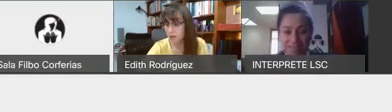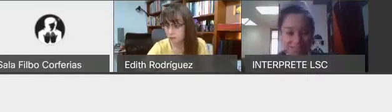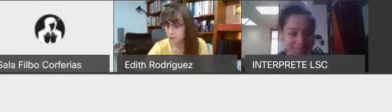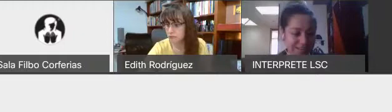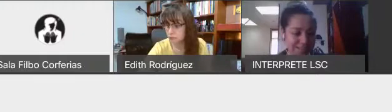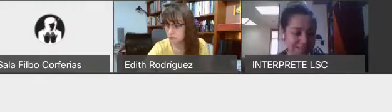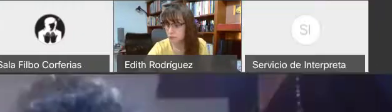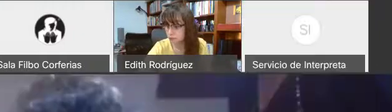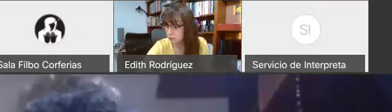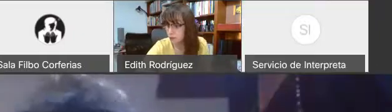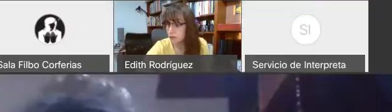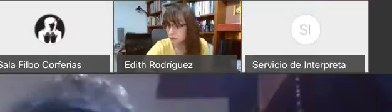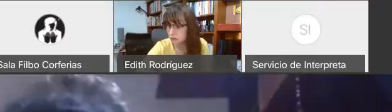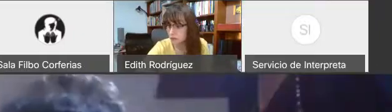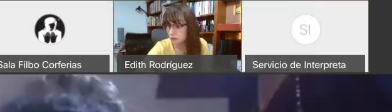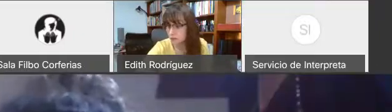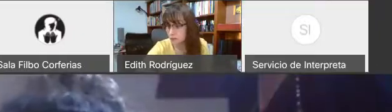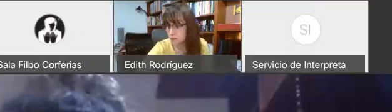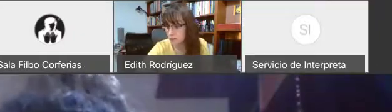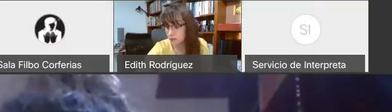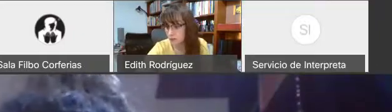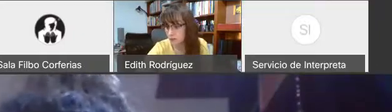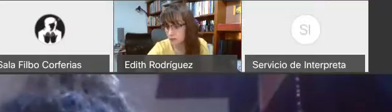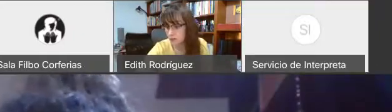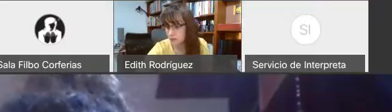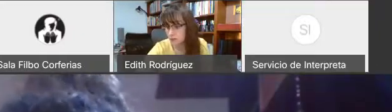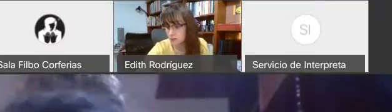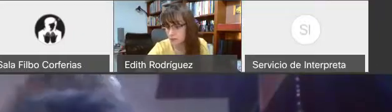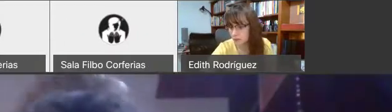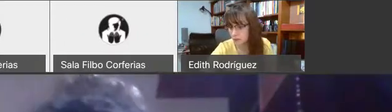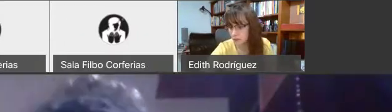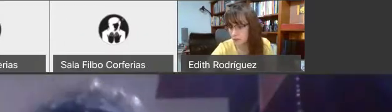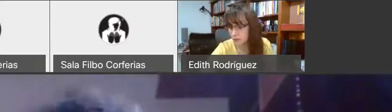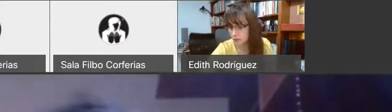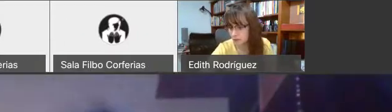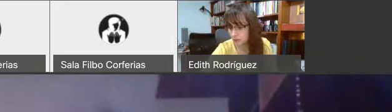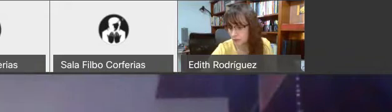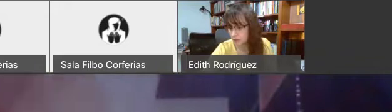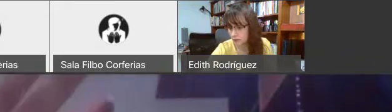Dice Edith que sí, que ella ya lo tiene activo. ¿En altavoz?